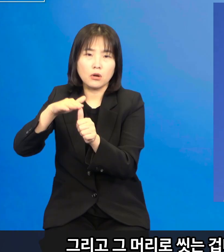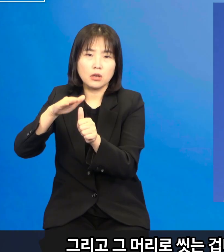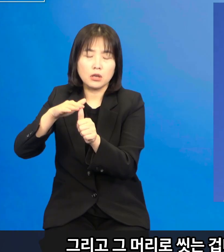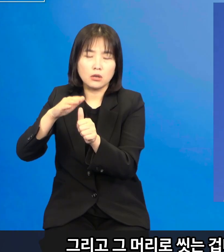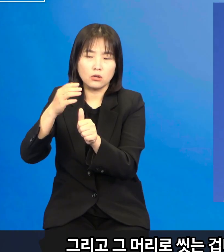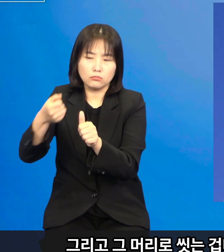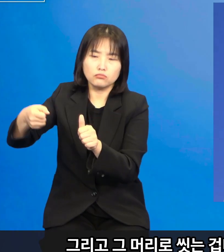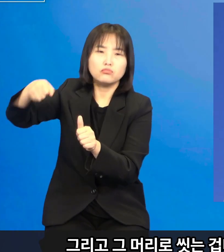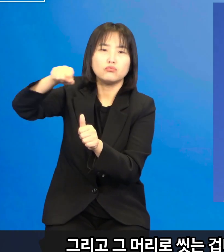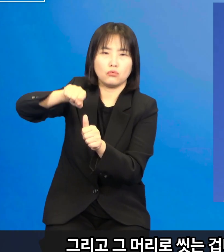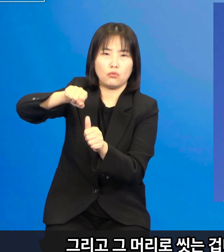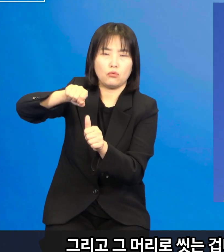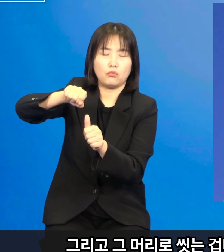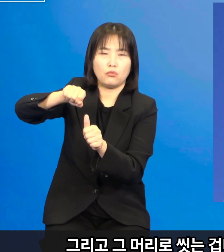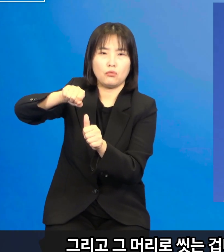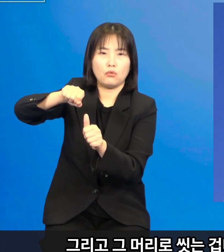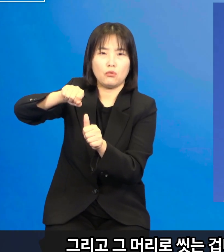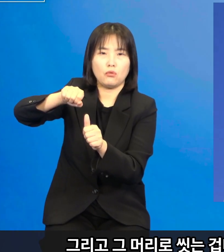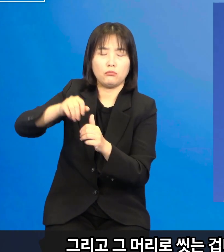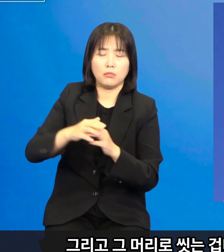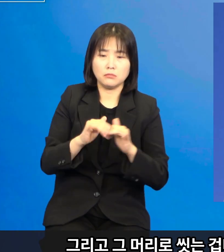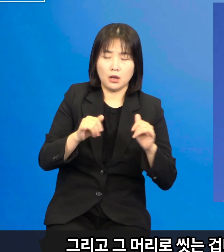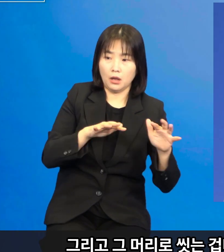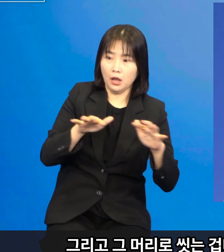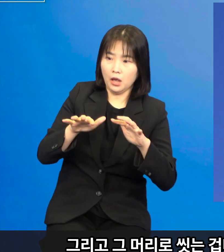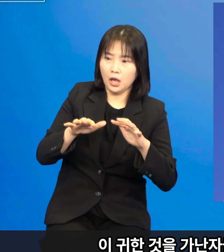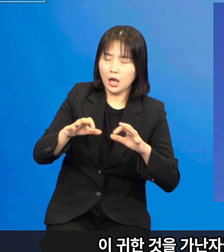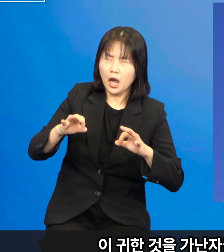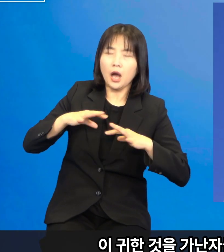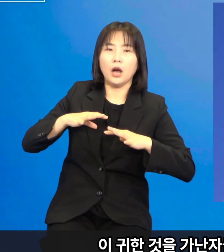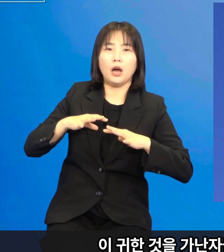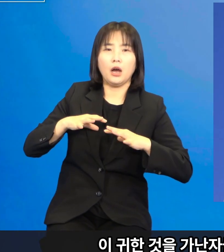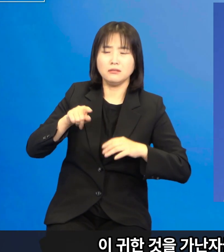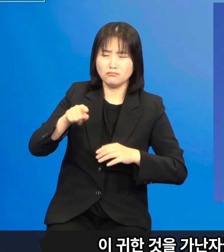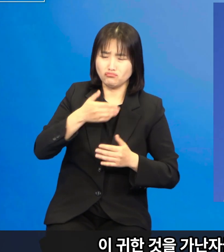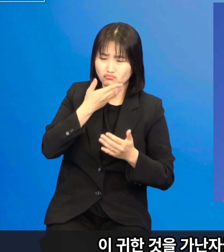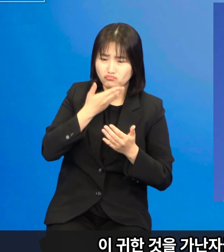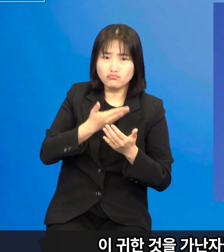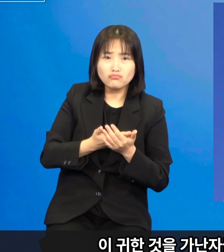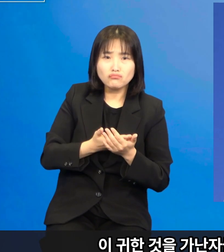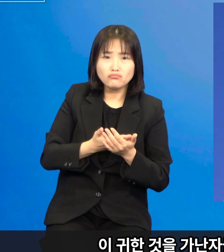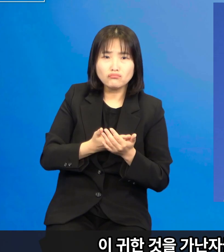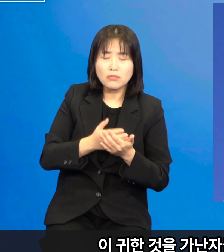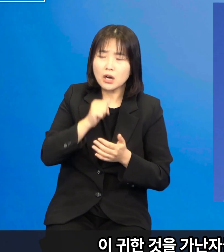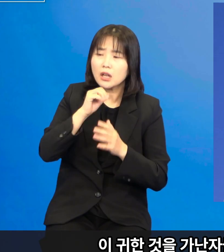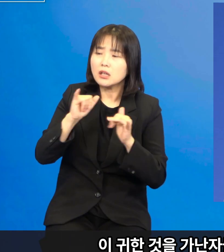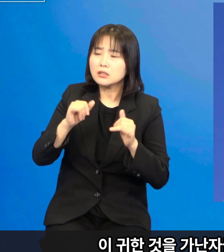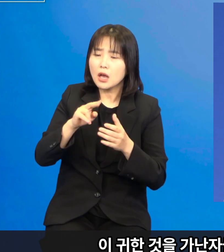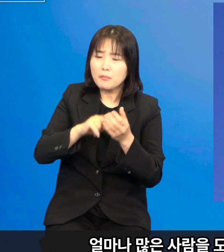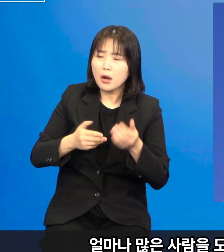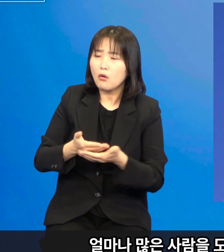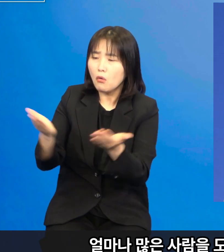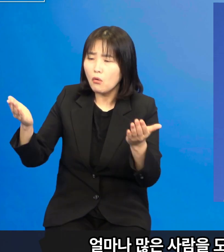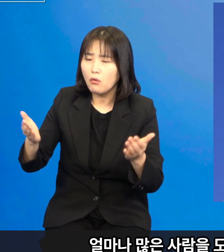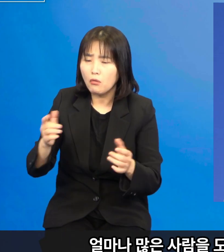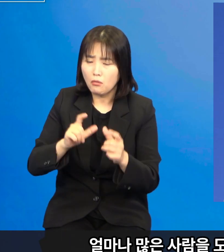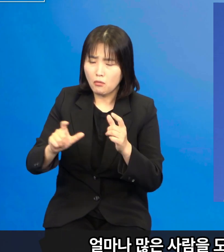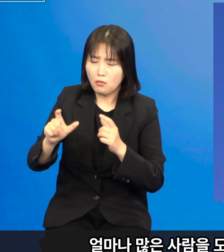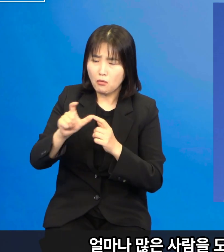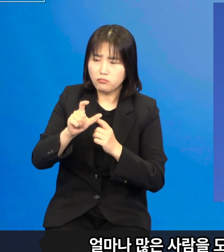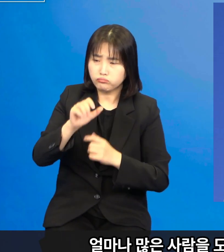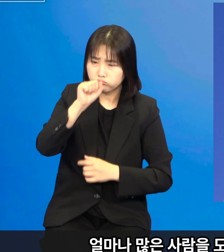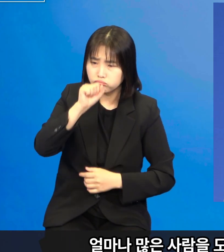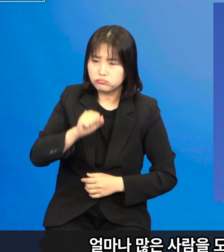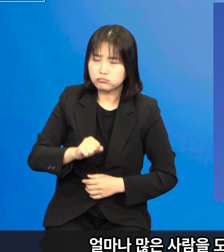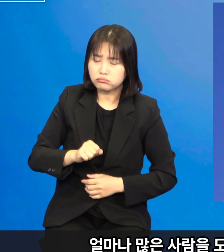막 그 머리로 막 씻는 겁니다. 사람들이 깜짝 놀랐죠. 이 귀한 것을 가난한 자들에게 팔아서 줬으면 얼마나 많은 사람을